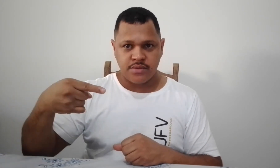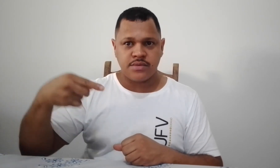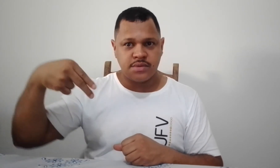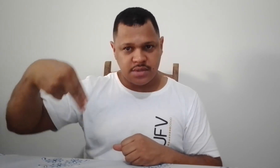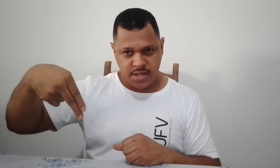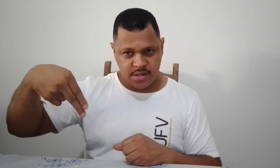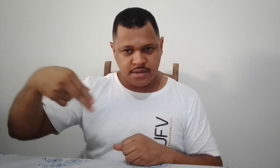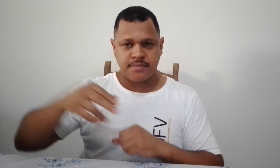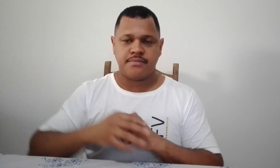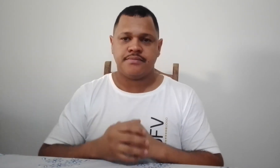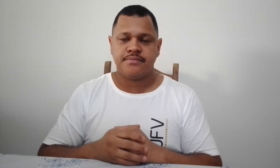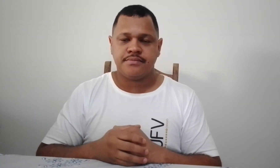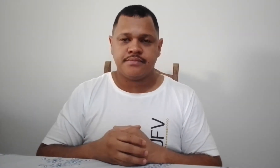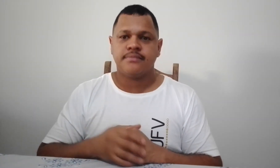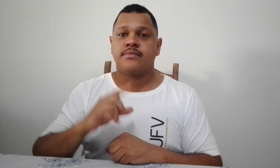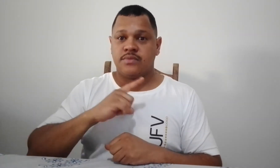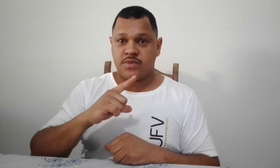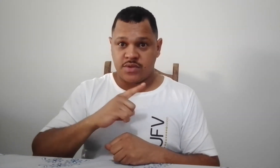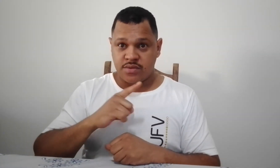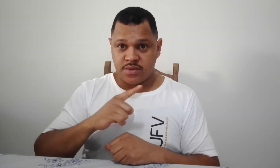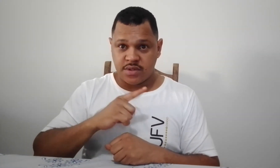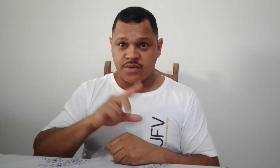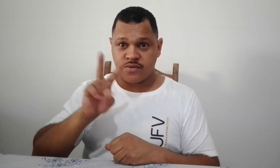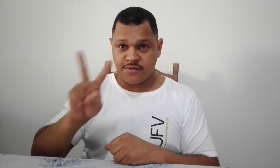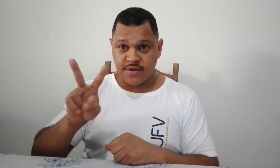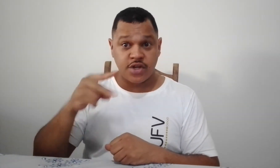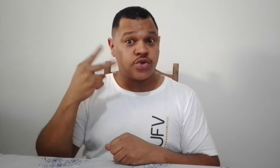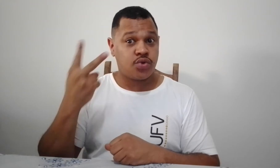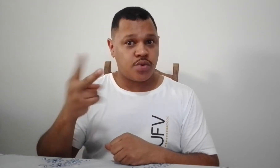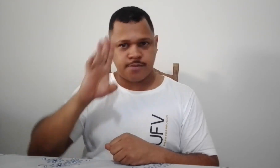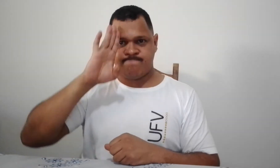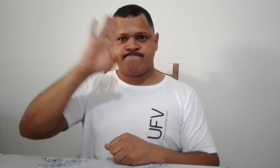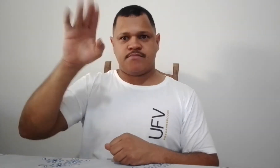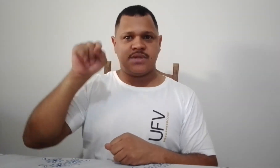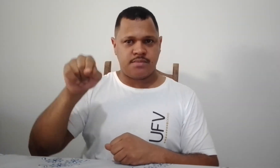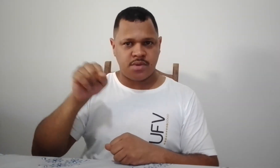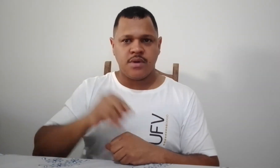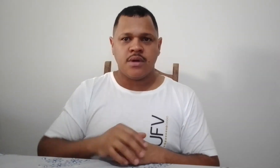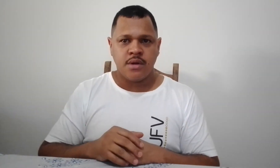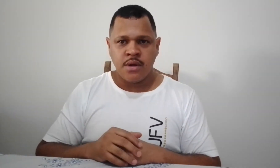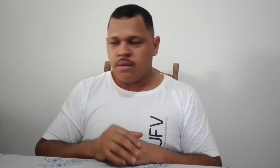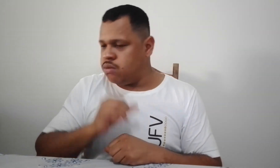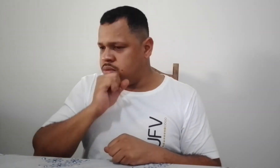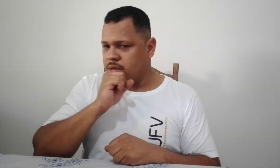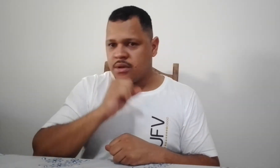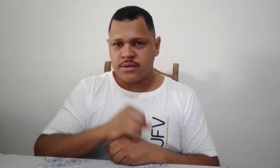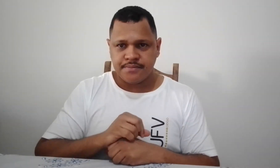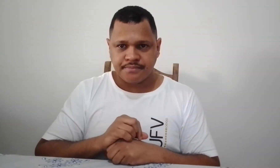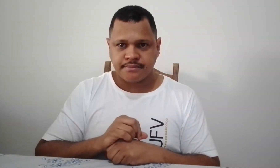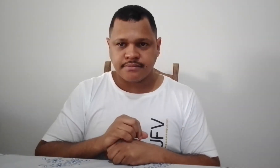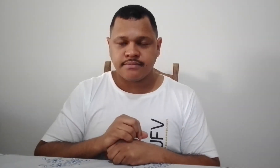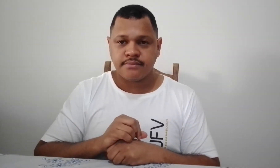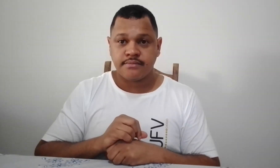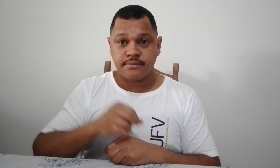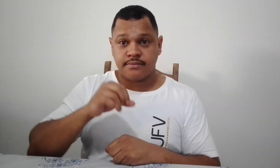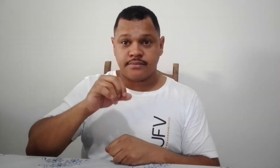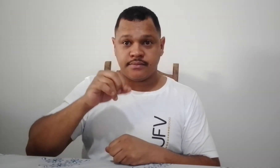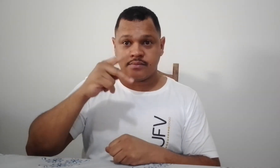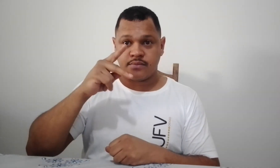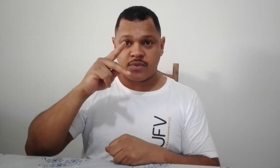Ou seja, eu tenho V2 como referência. Vou ler novamente. Φ de V1